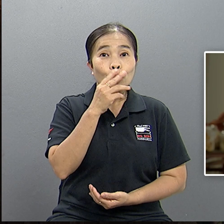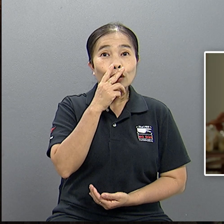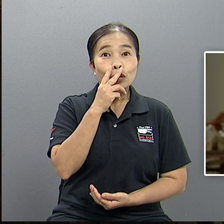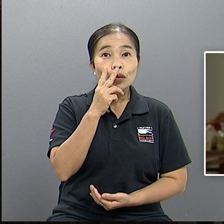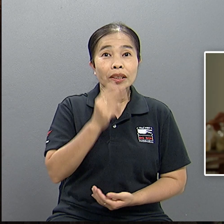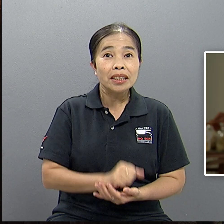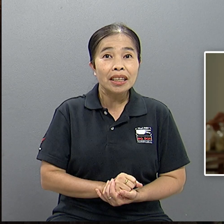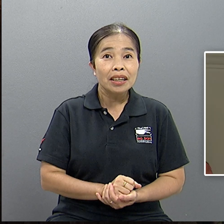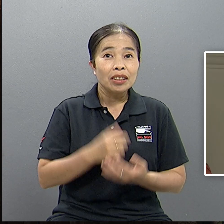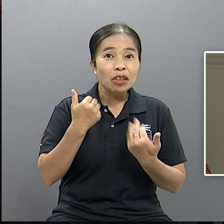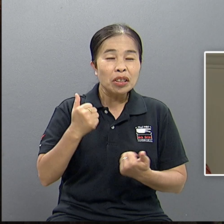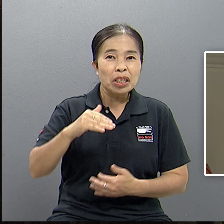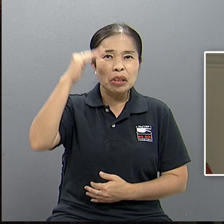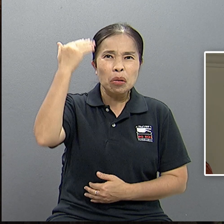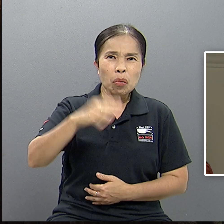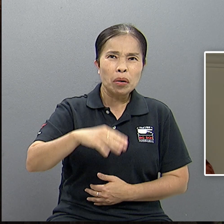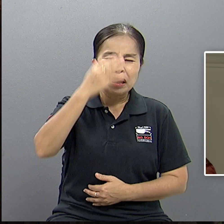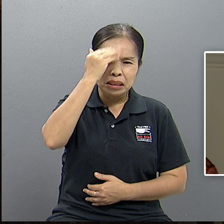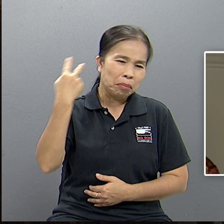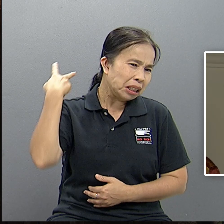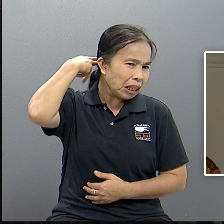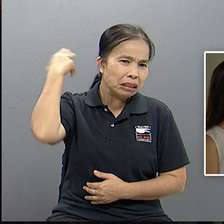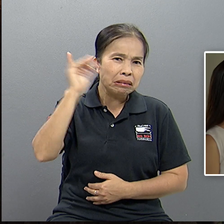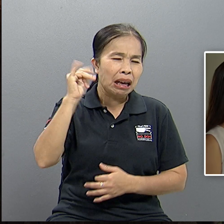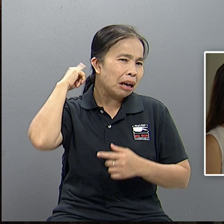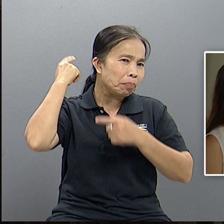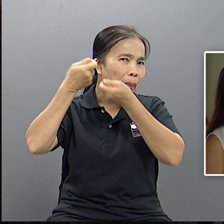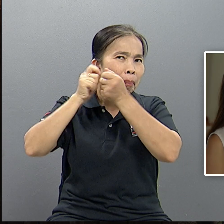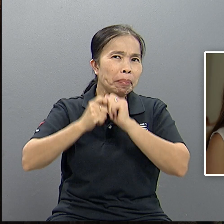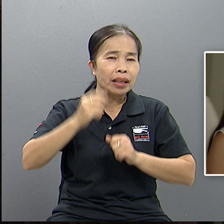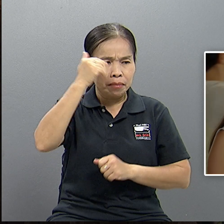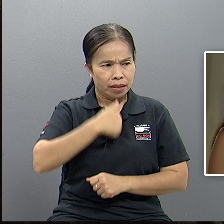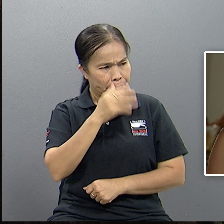โตป่านนี้แล้วยังไม่ตัดเปียอีกก็เขาเป็นคนจีนไงเล่า